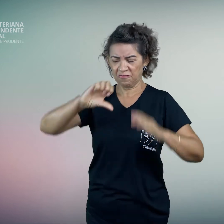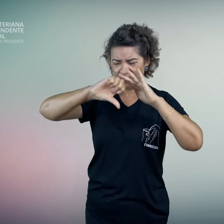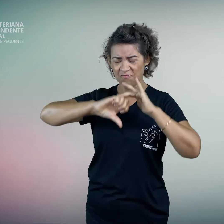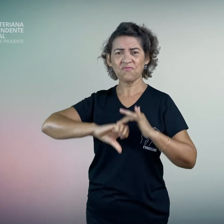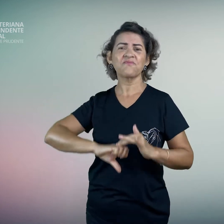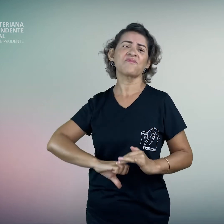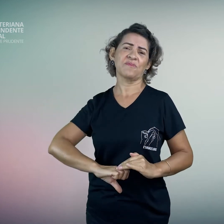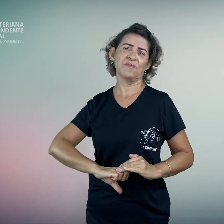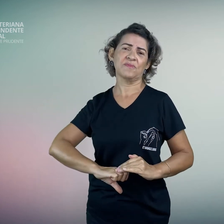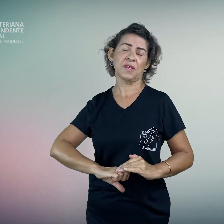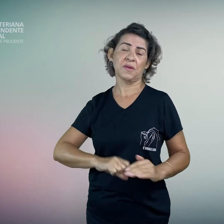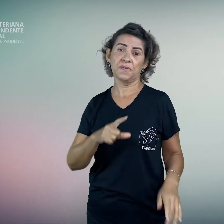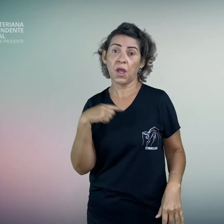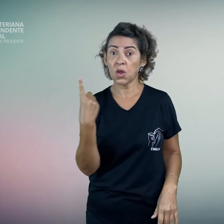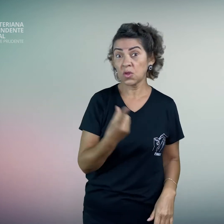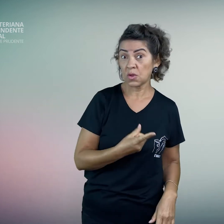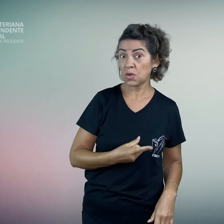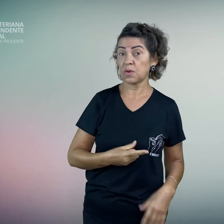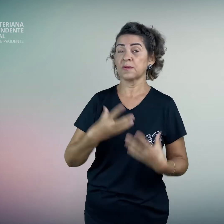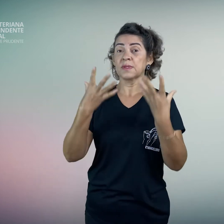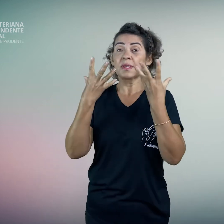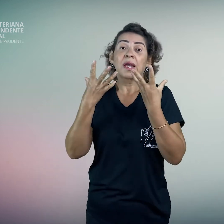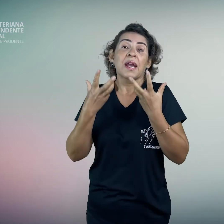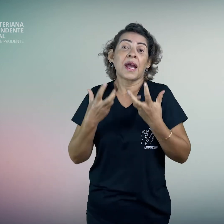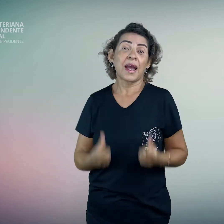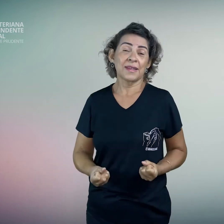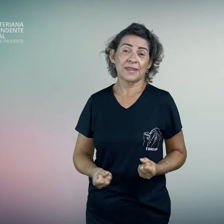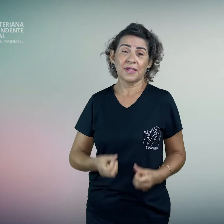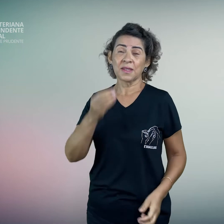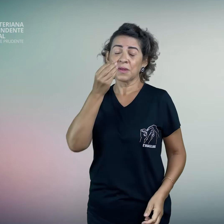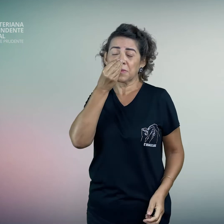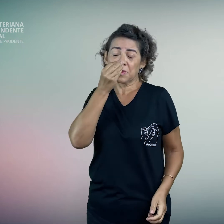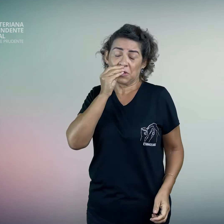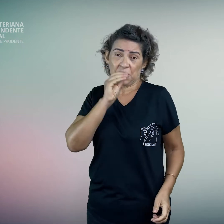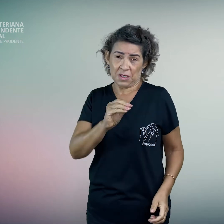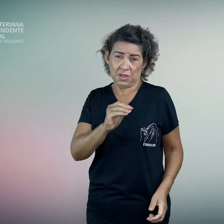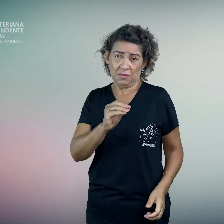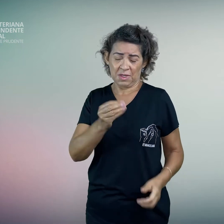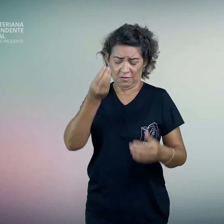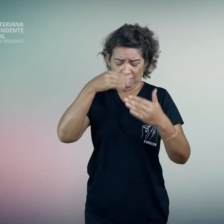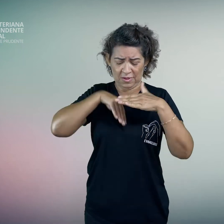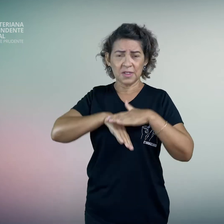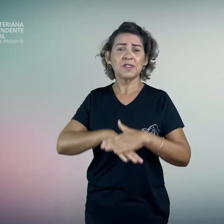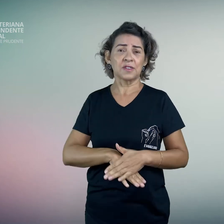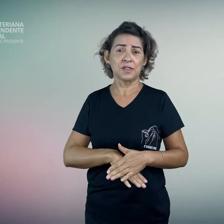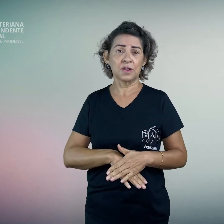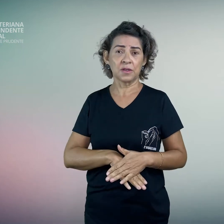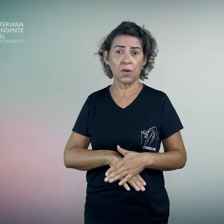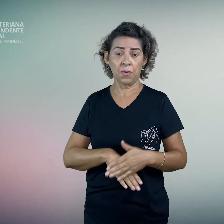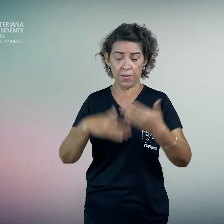Permitimos que a rejeição molde nossa autoimagem e a imagem que temos dos outros.